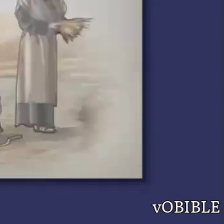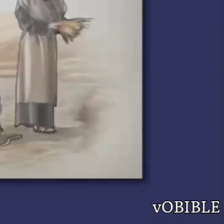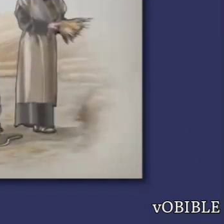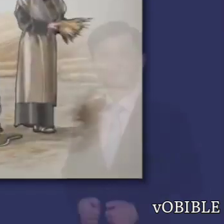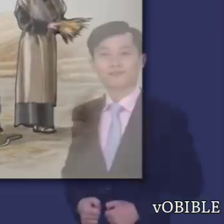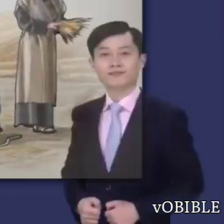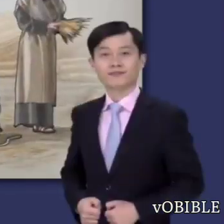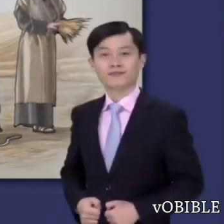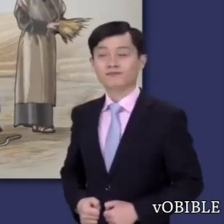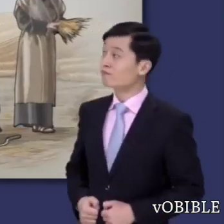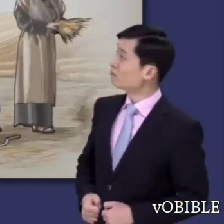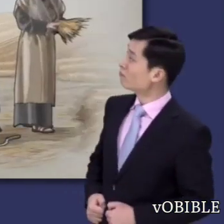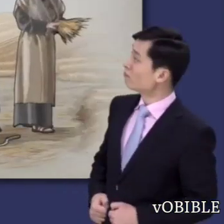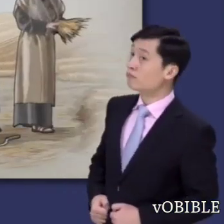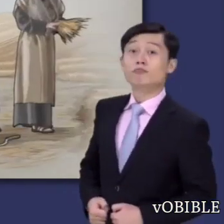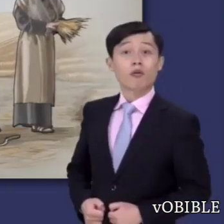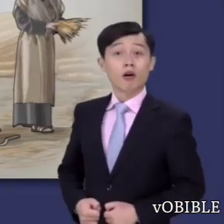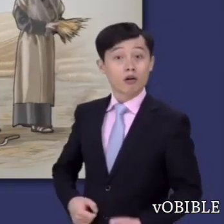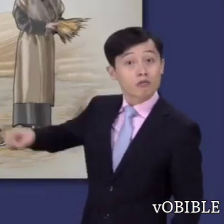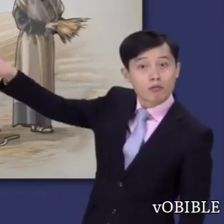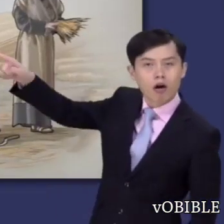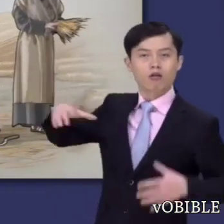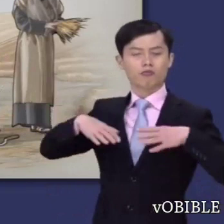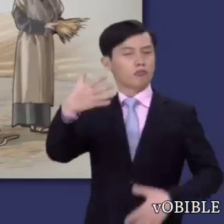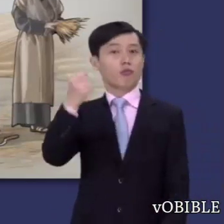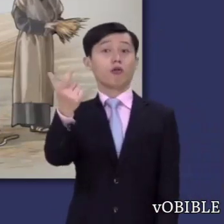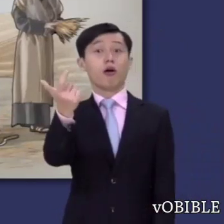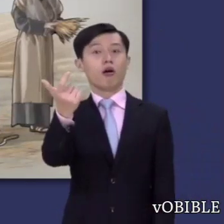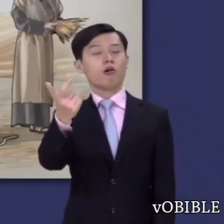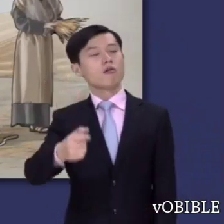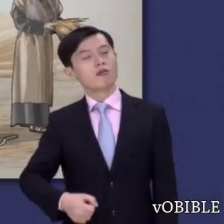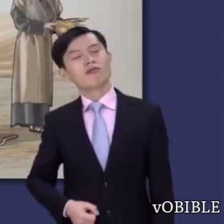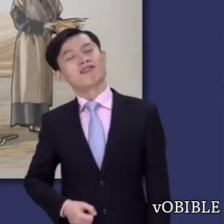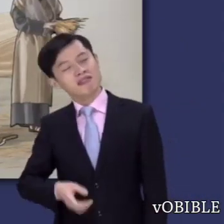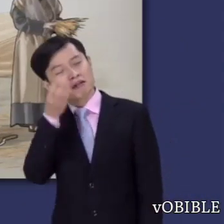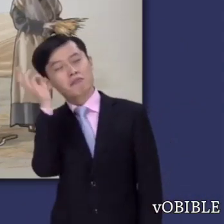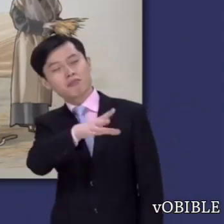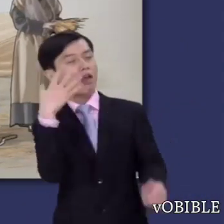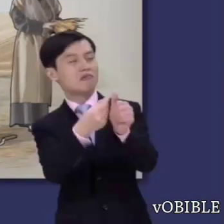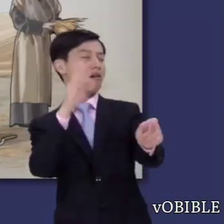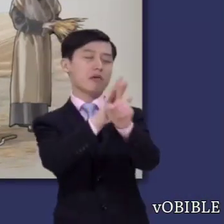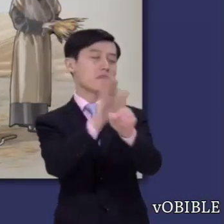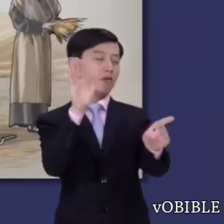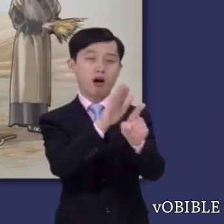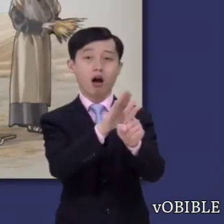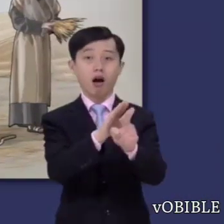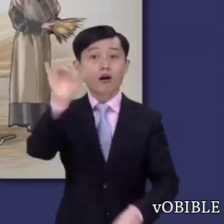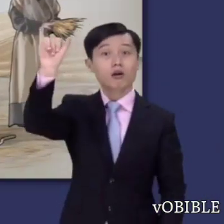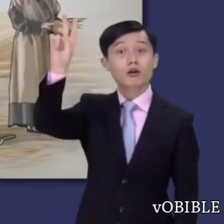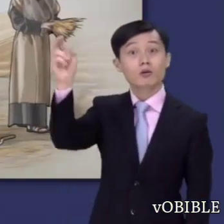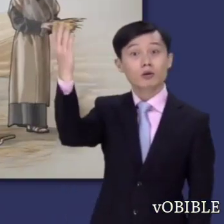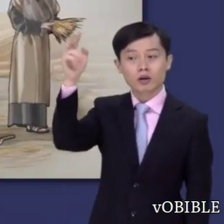第五章，雅各说，上帝会惩罚那些仗着自己的财富权力压迫别人的